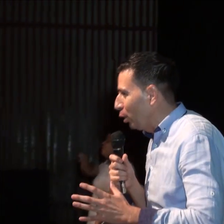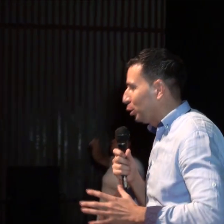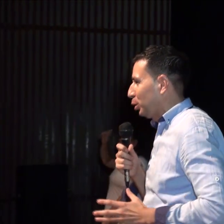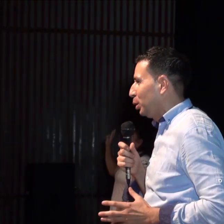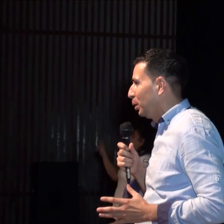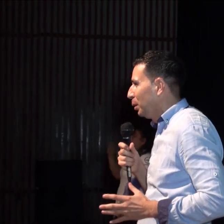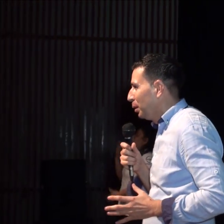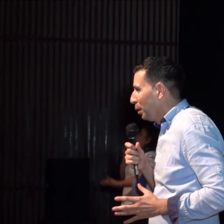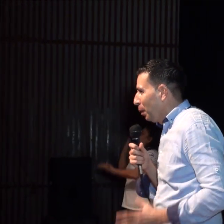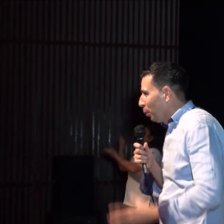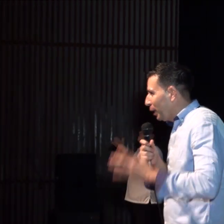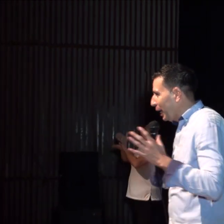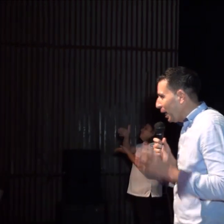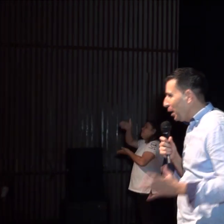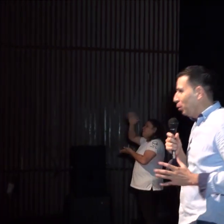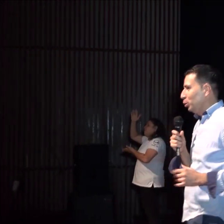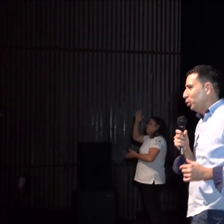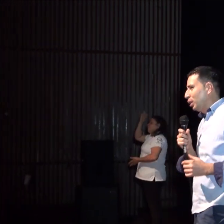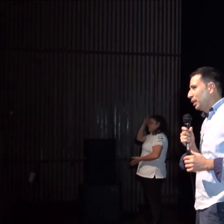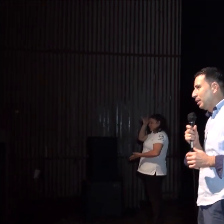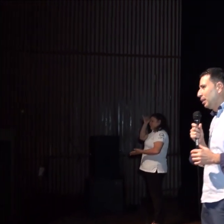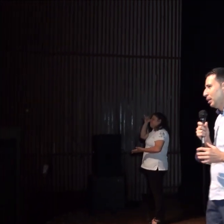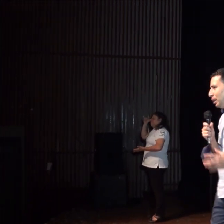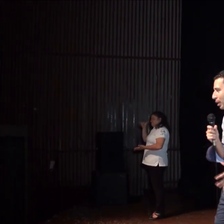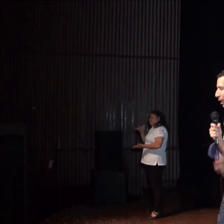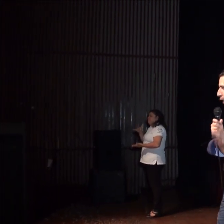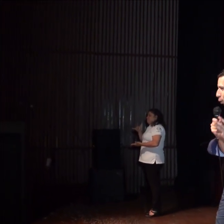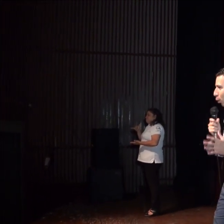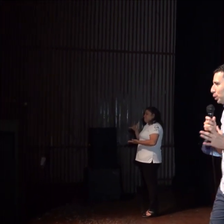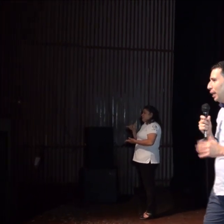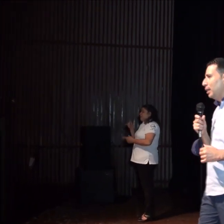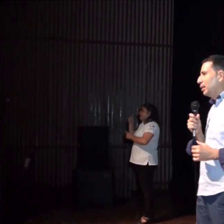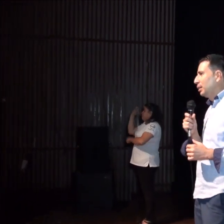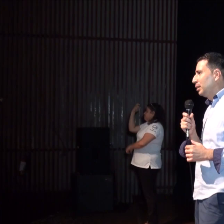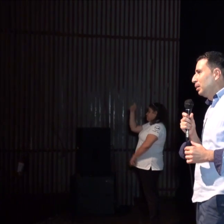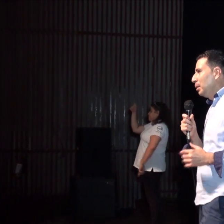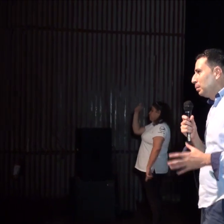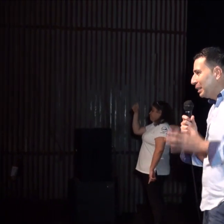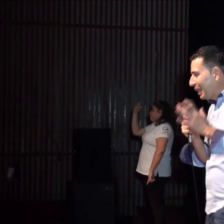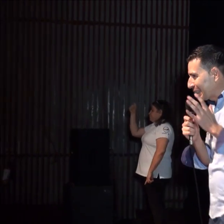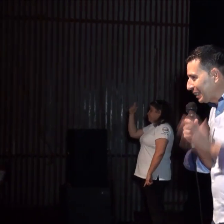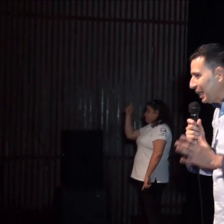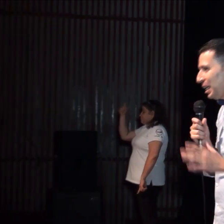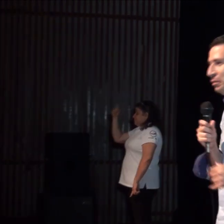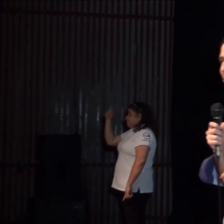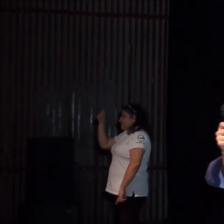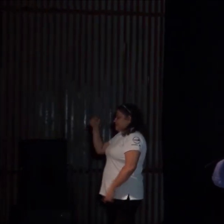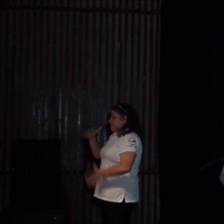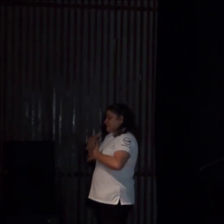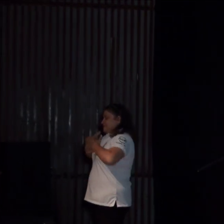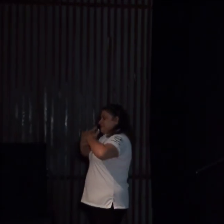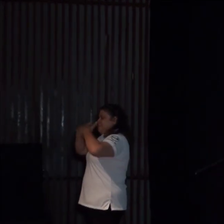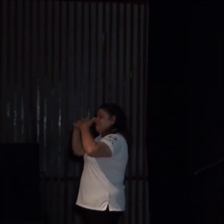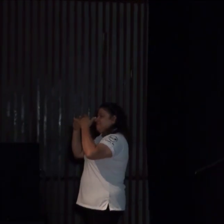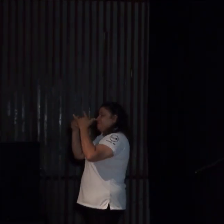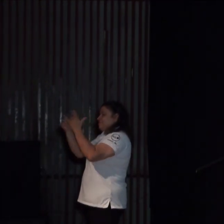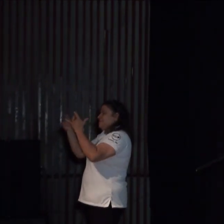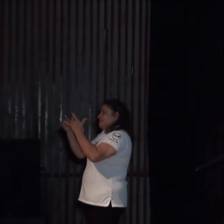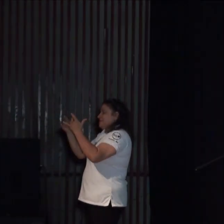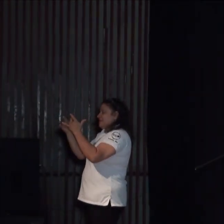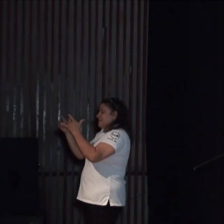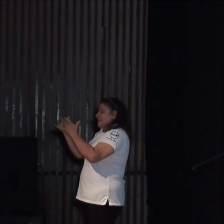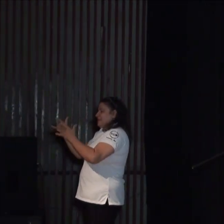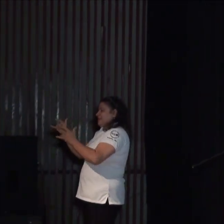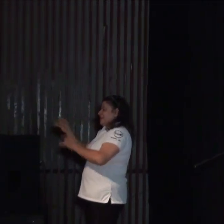Gracias a Dios, porque creemos que Cúcuta va a estar sana de la